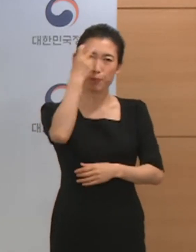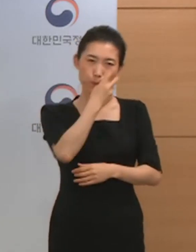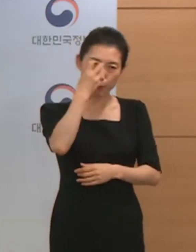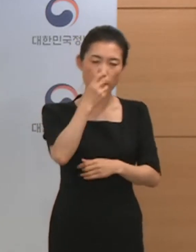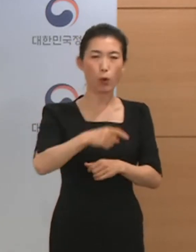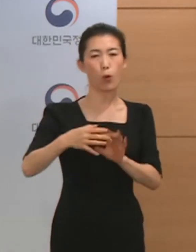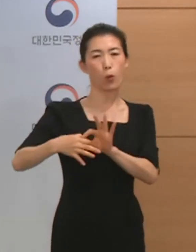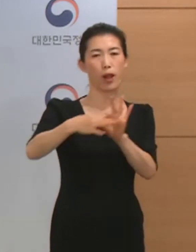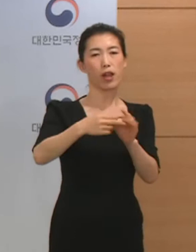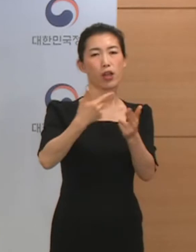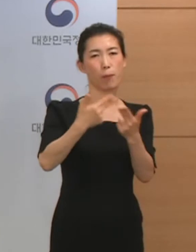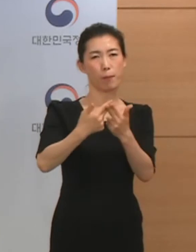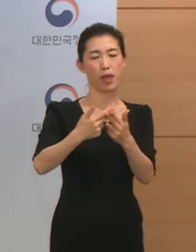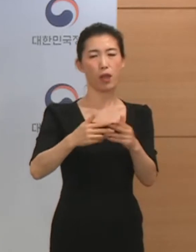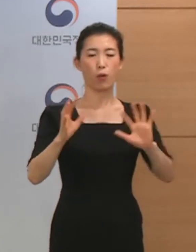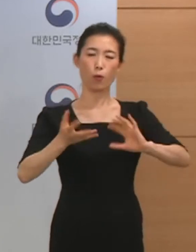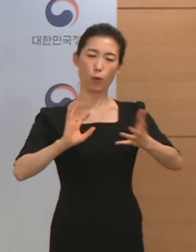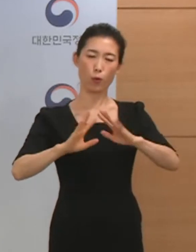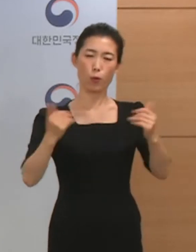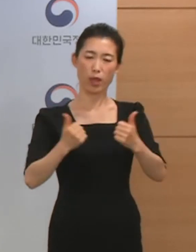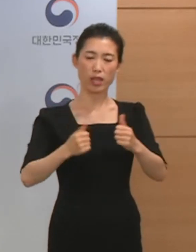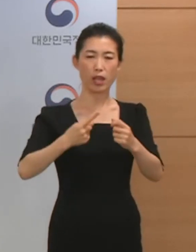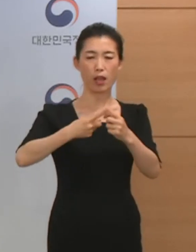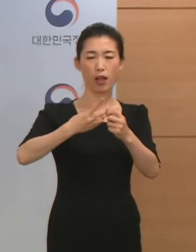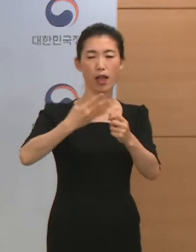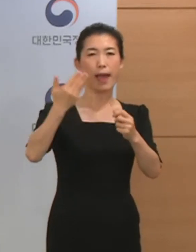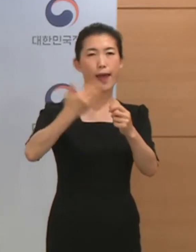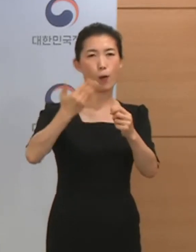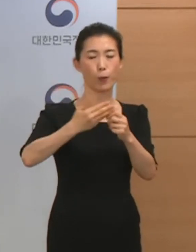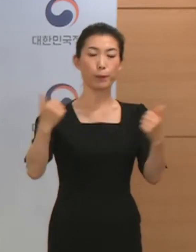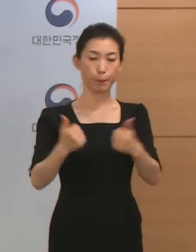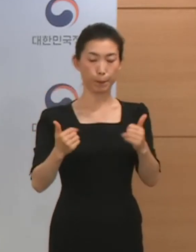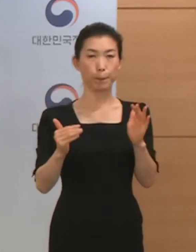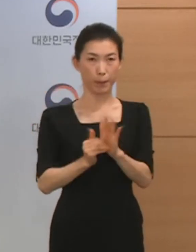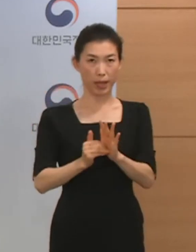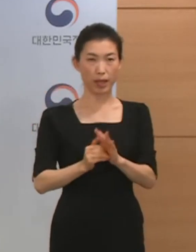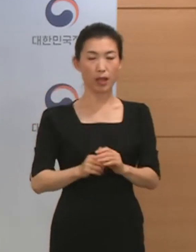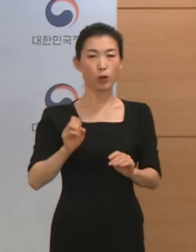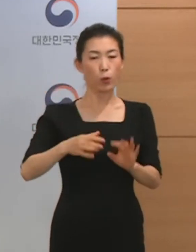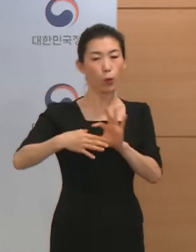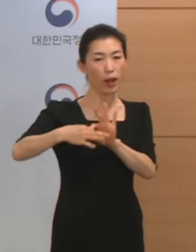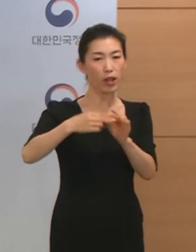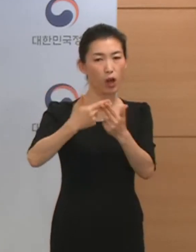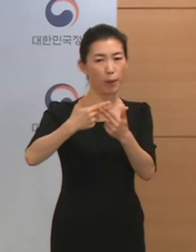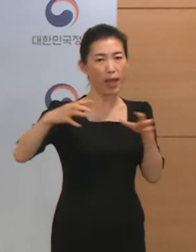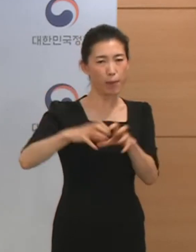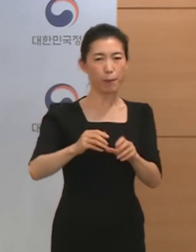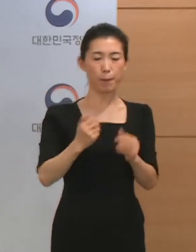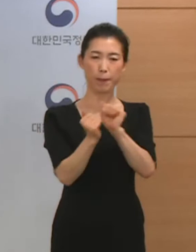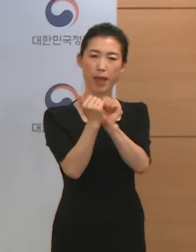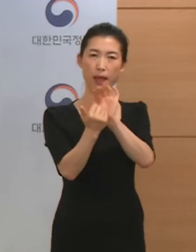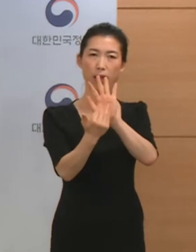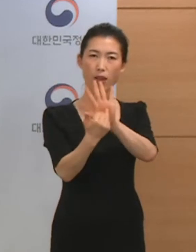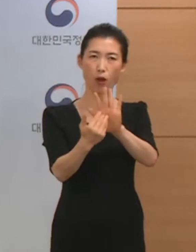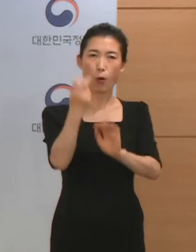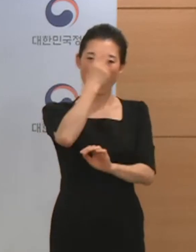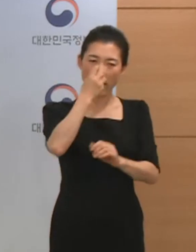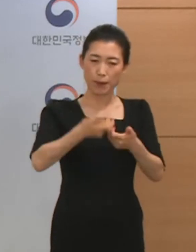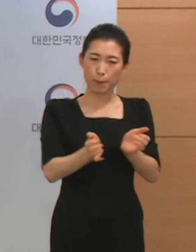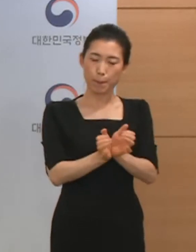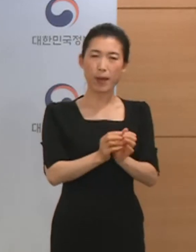9차례의 간담회를 가졌습니다. 또한 관련 협회와 합동으로 방역점검반을 구성하고